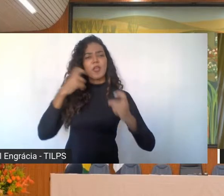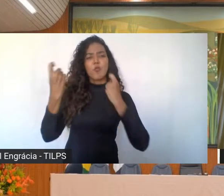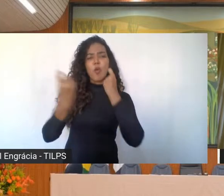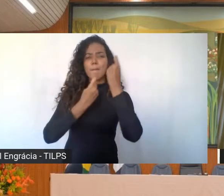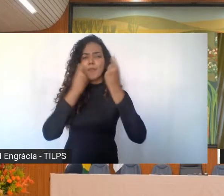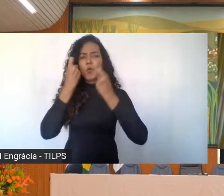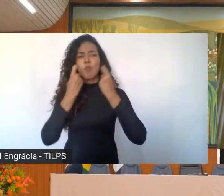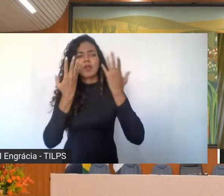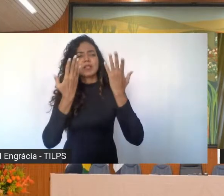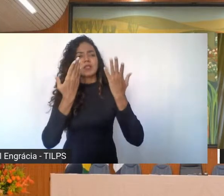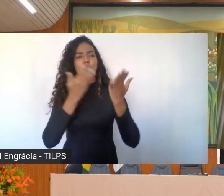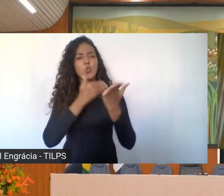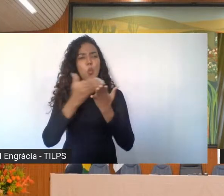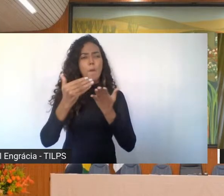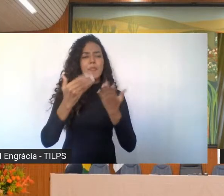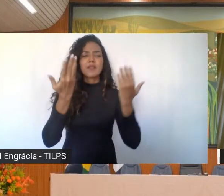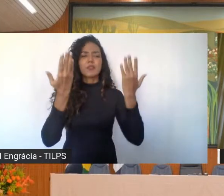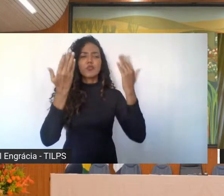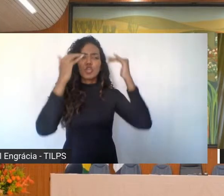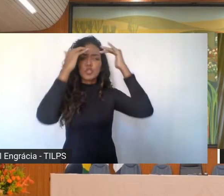as boas práticas,